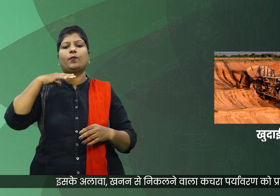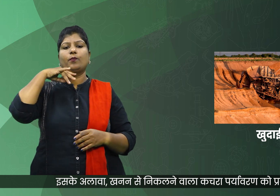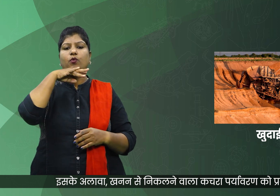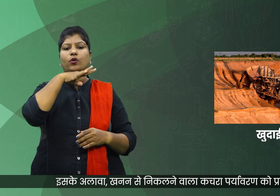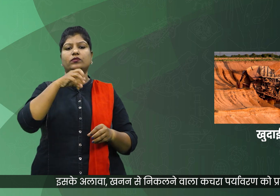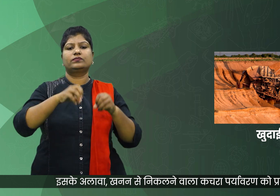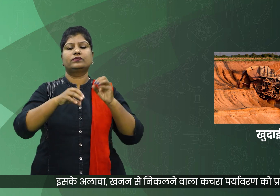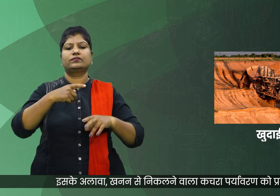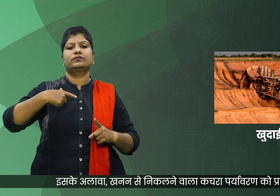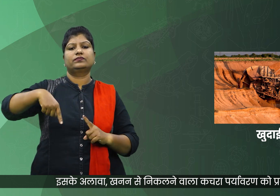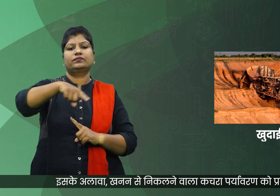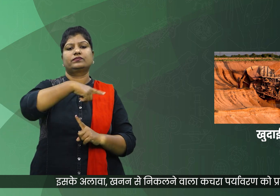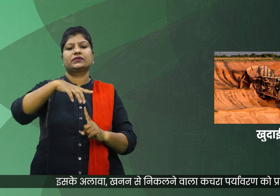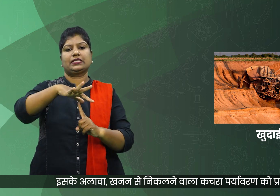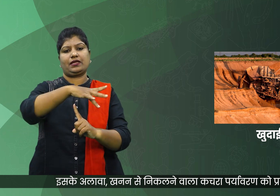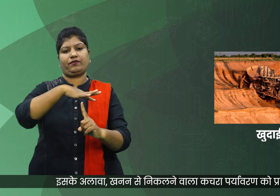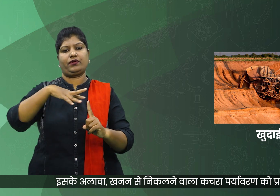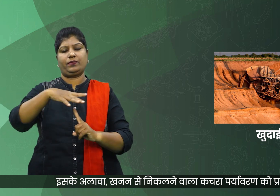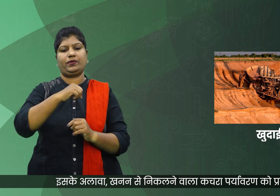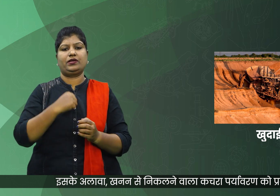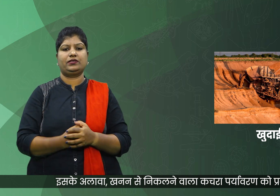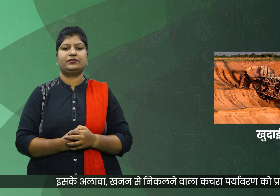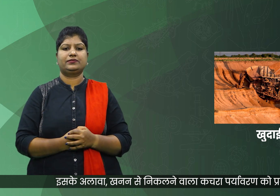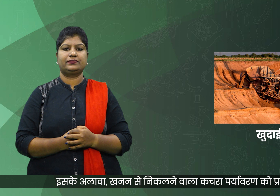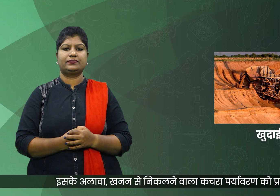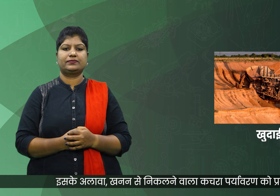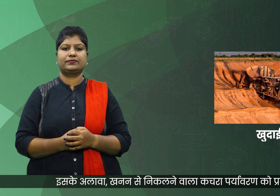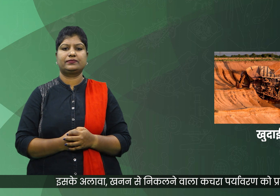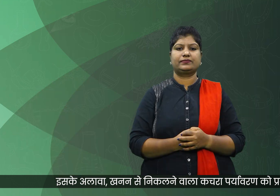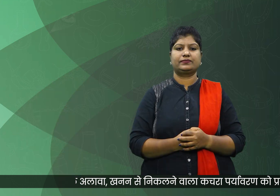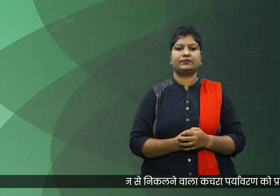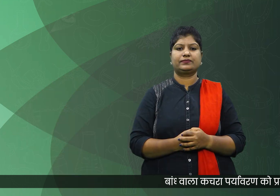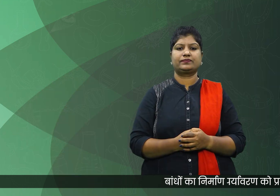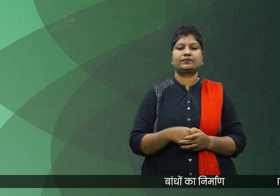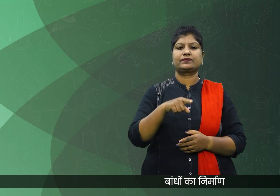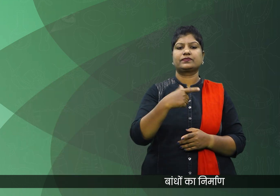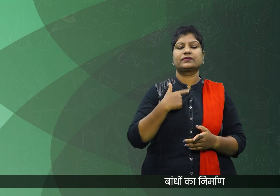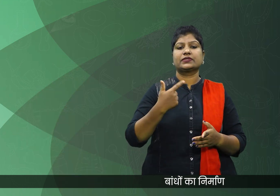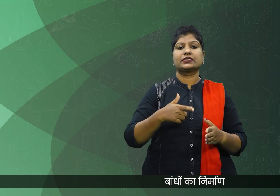है। बांधो का निर्माण